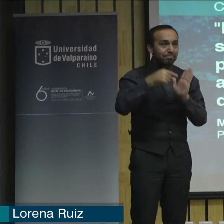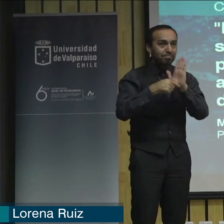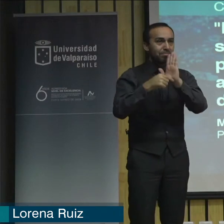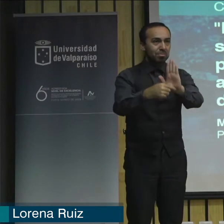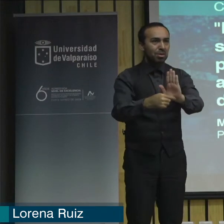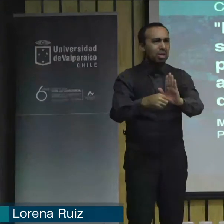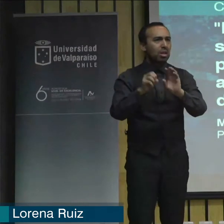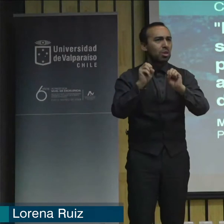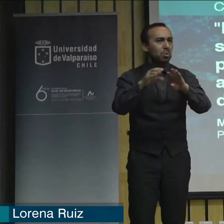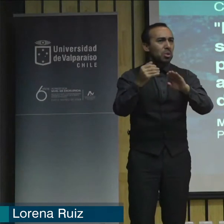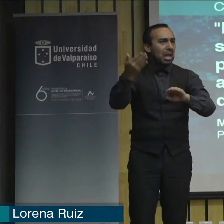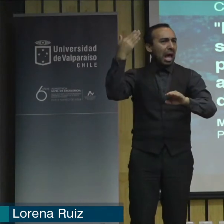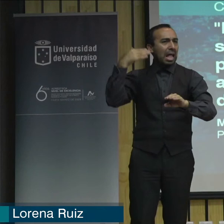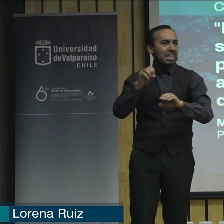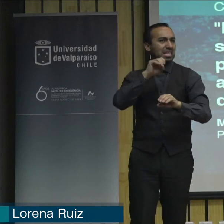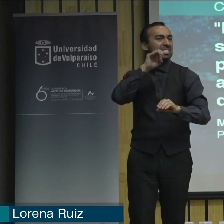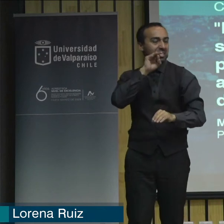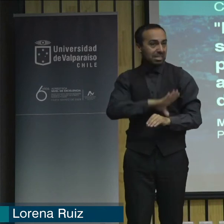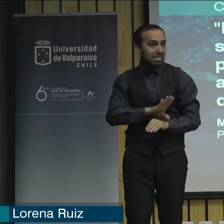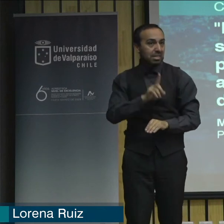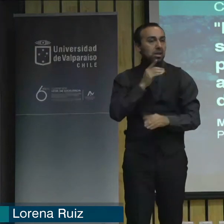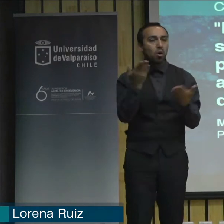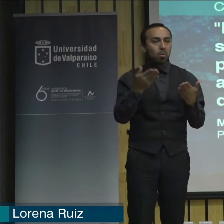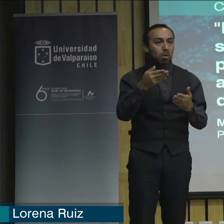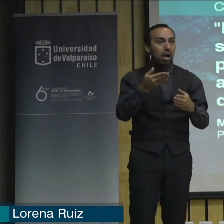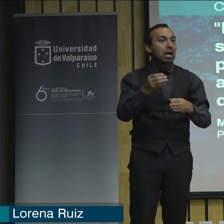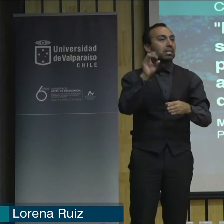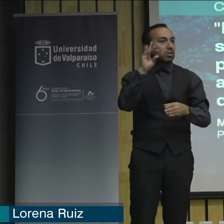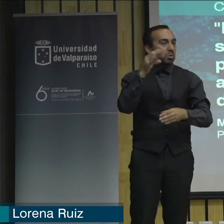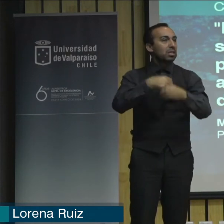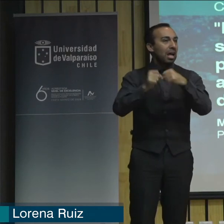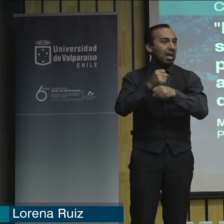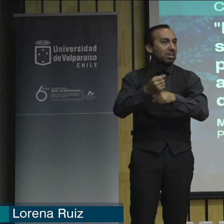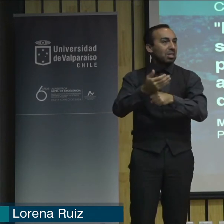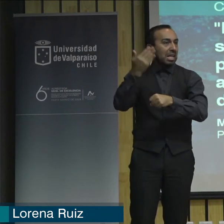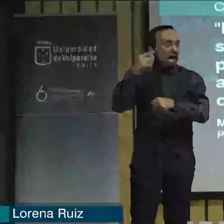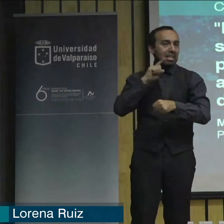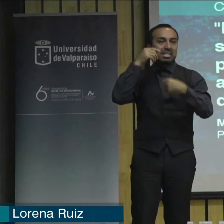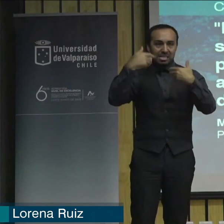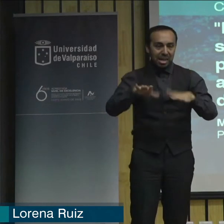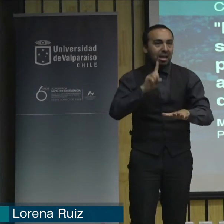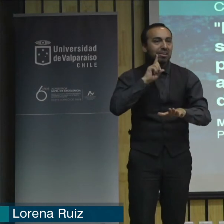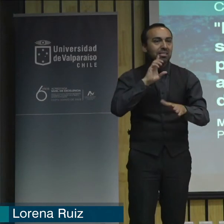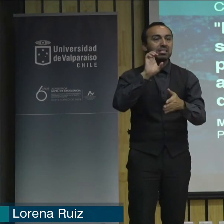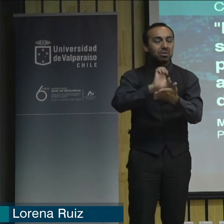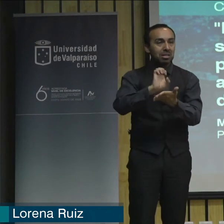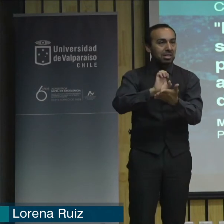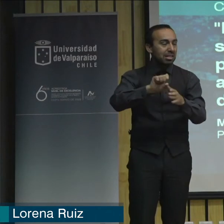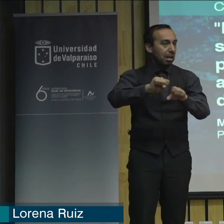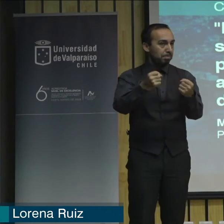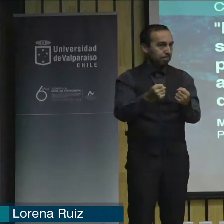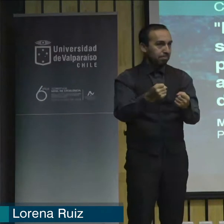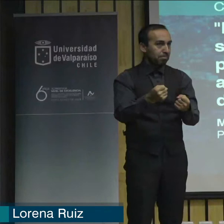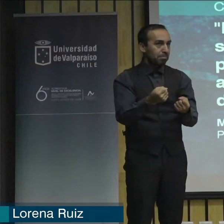educación superior pública a 50 años del golpe de estado con María Oliver monkey la invitamos adelante